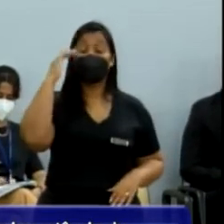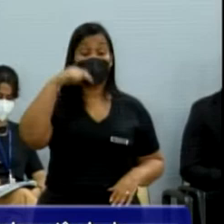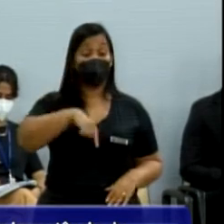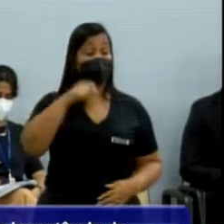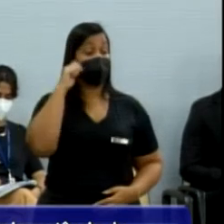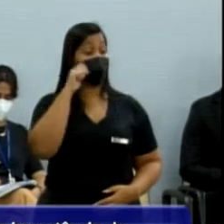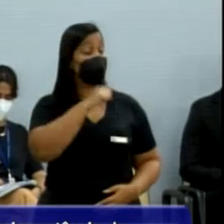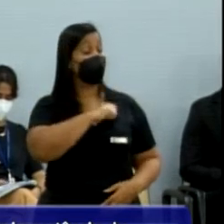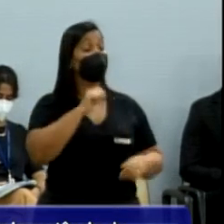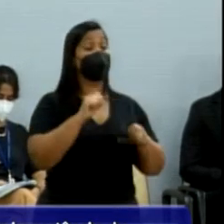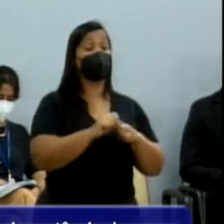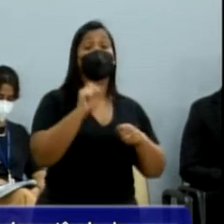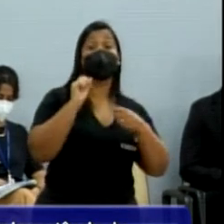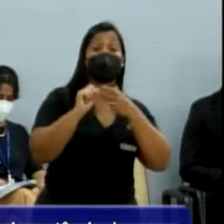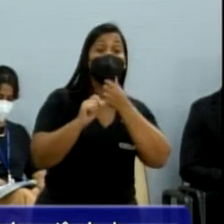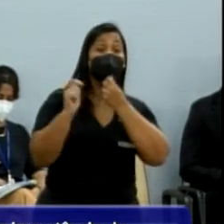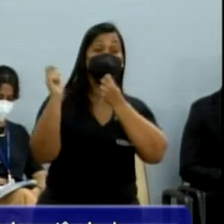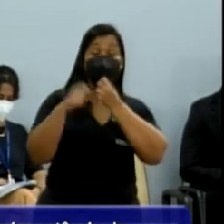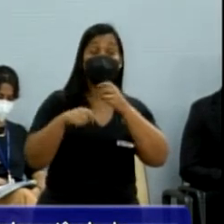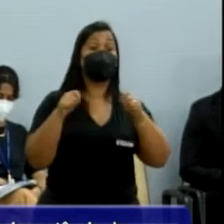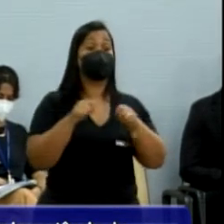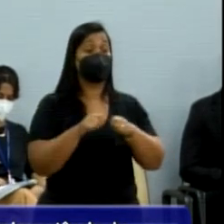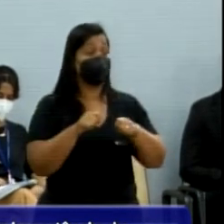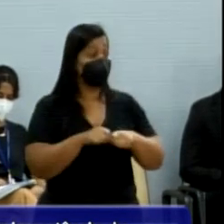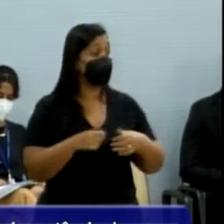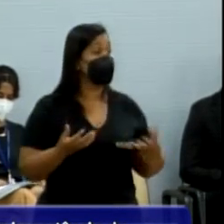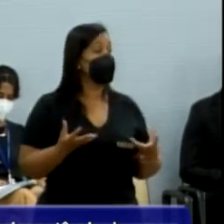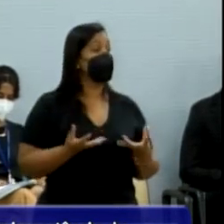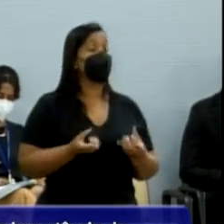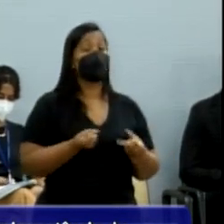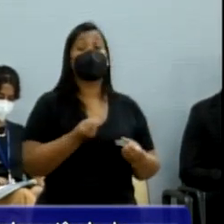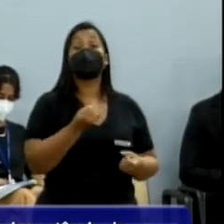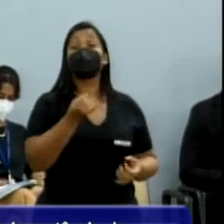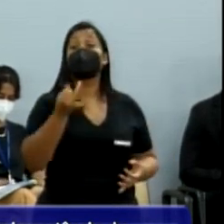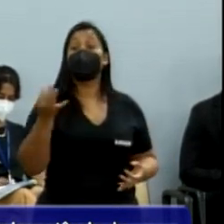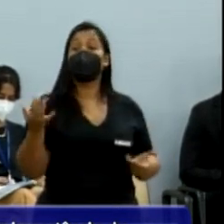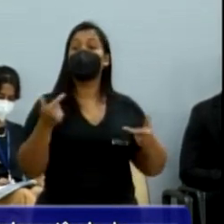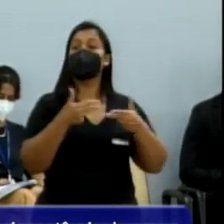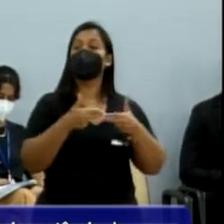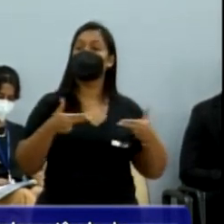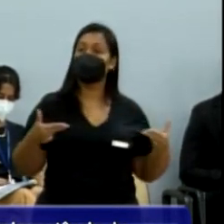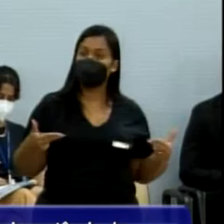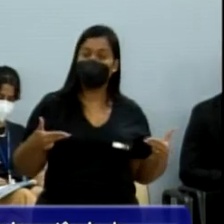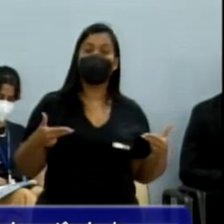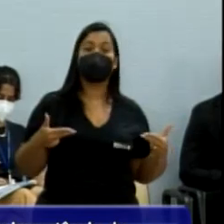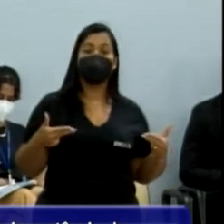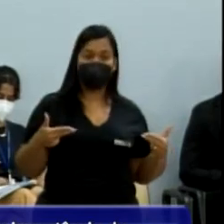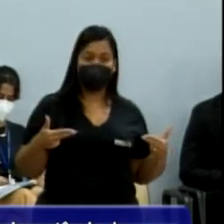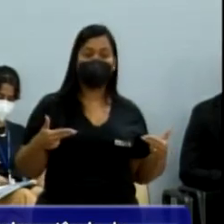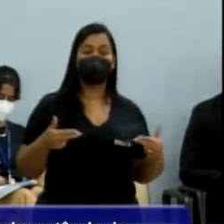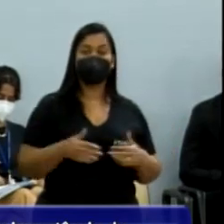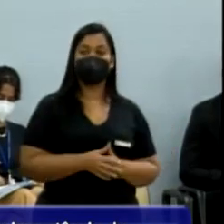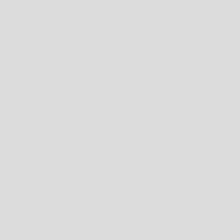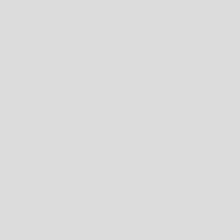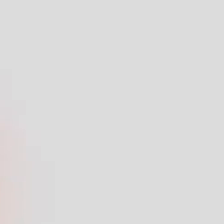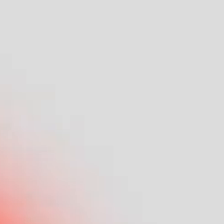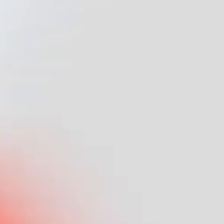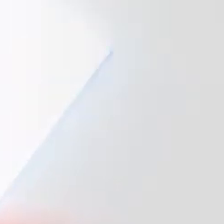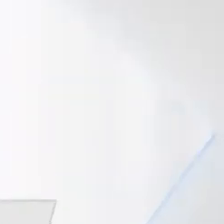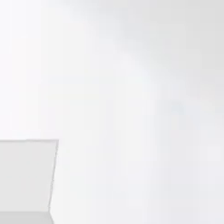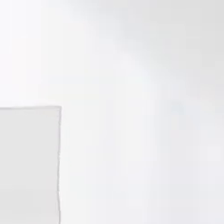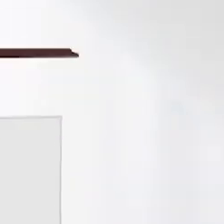está fazendo, o que pode ser feito, quais as perspectivas em relação a esta situação. Muito obrigado.